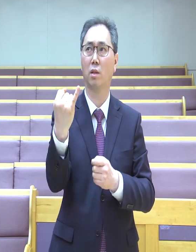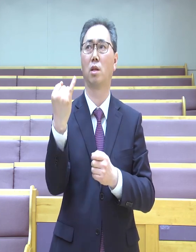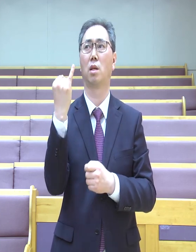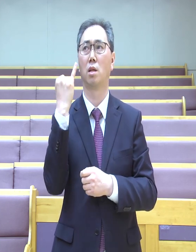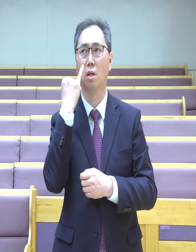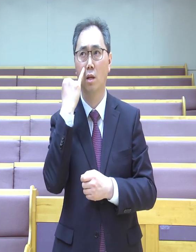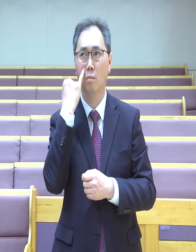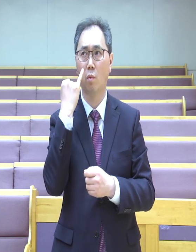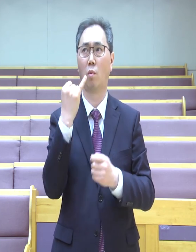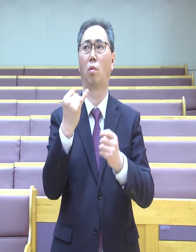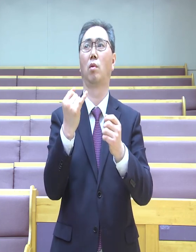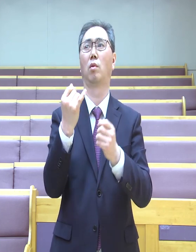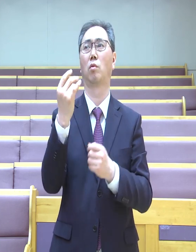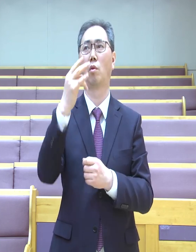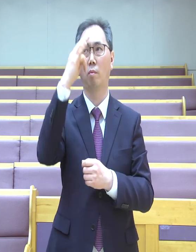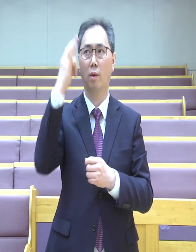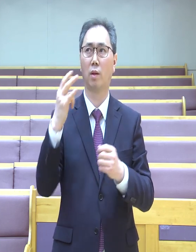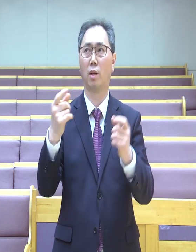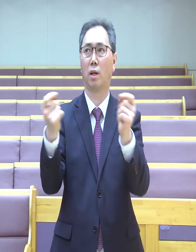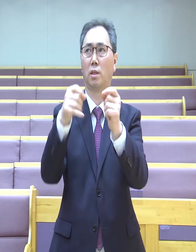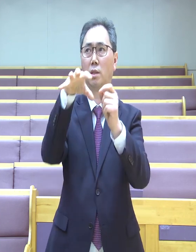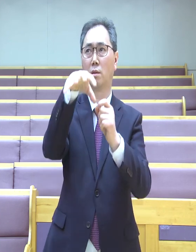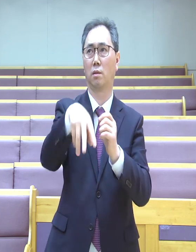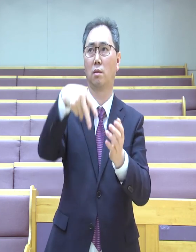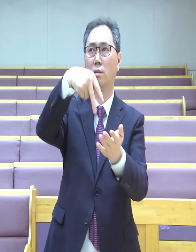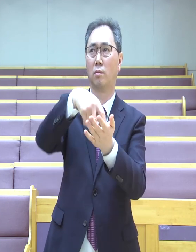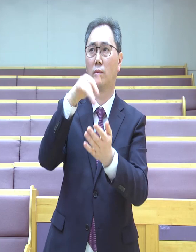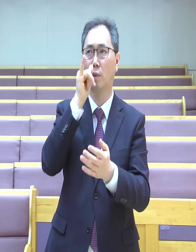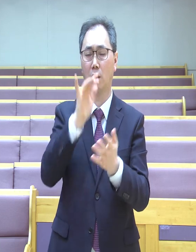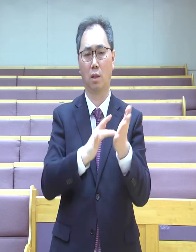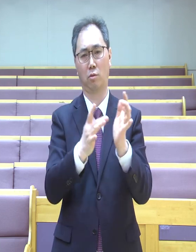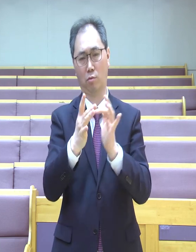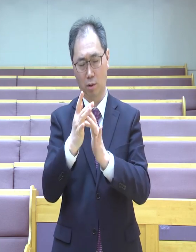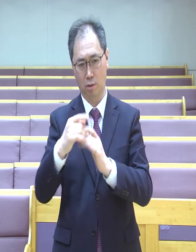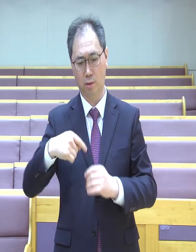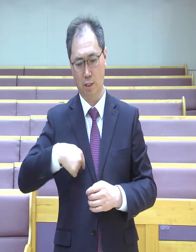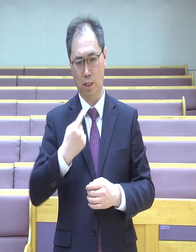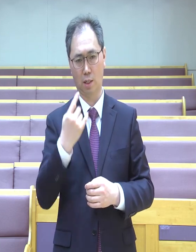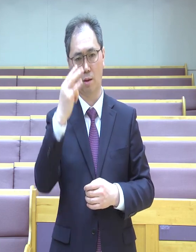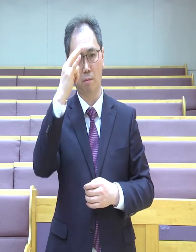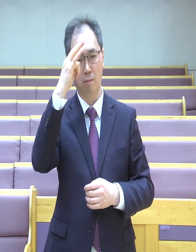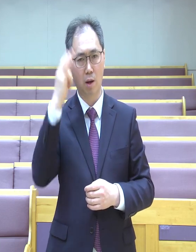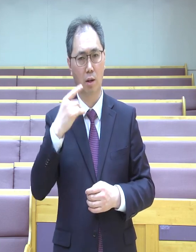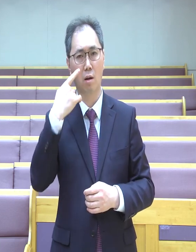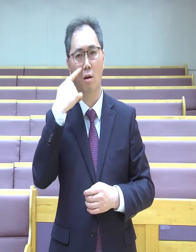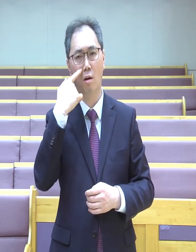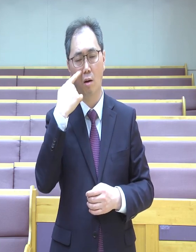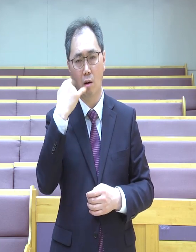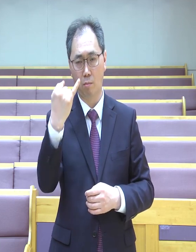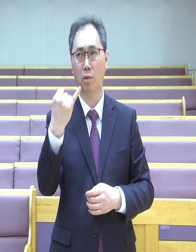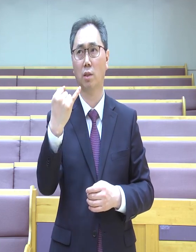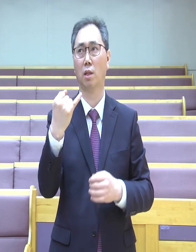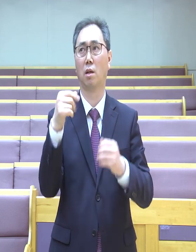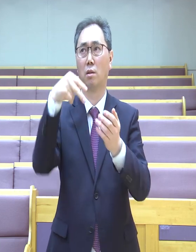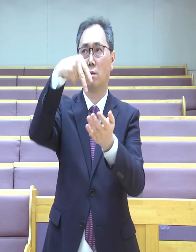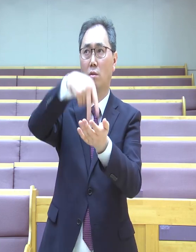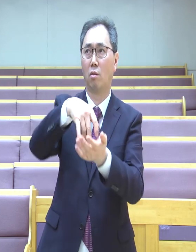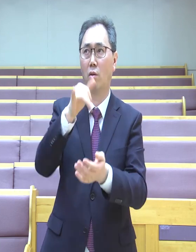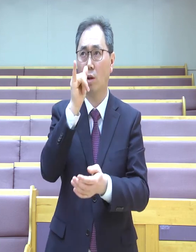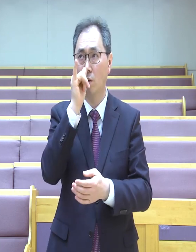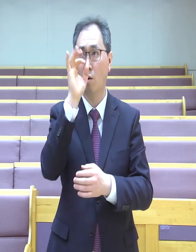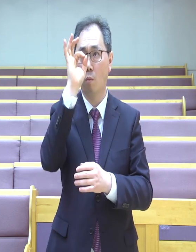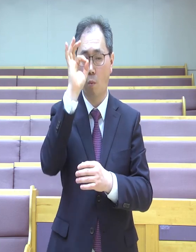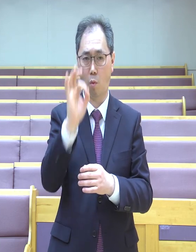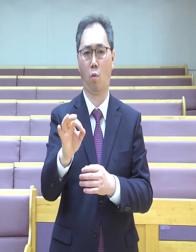막달라 마리아가 섰는지라. 예수께서 자기의 어머니와 사랑하시는 제자 곁에 서 있는 것을 보시고 자기